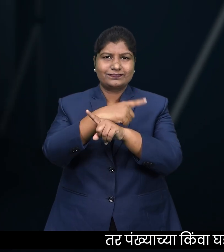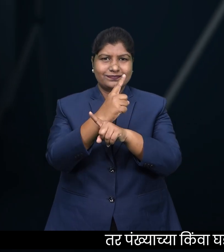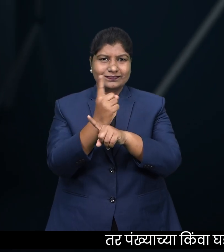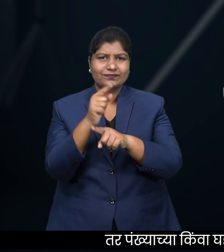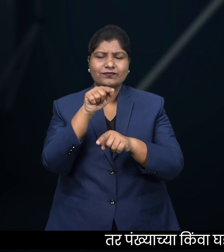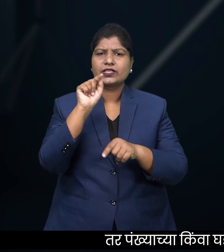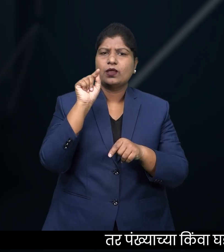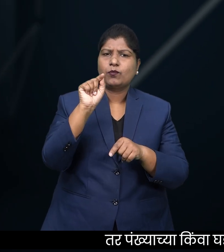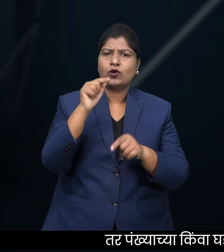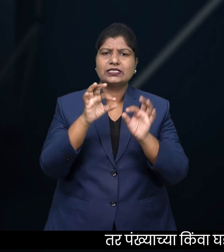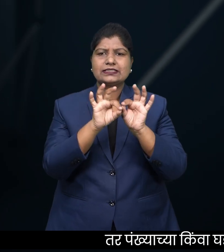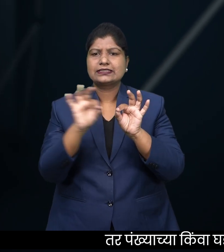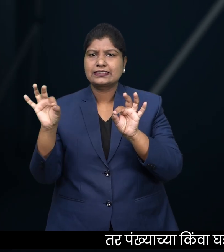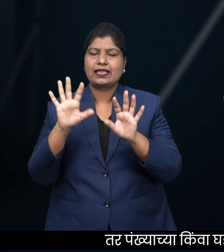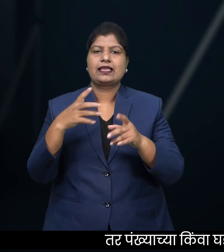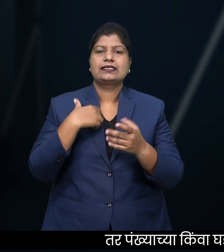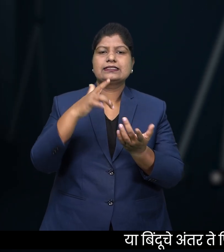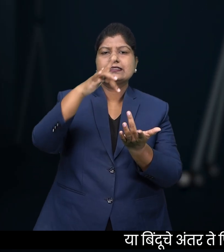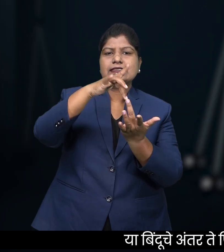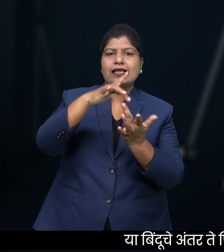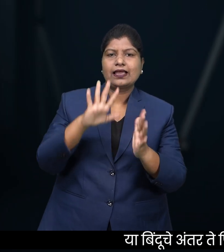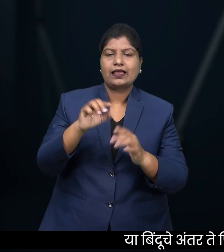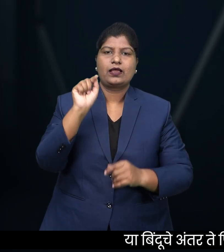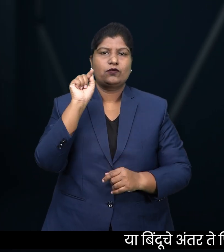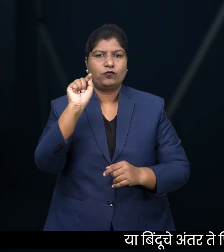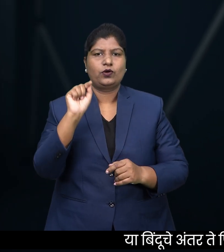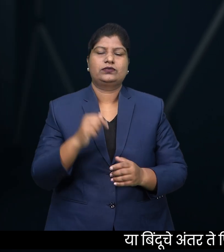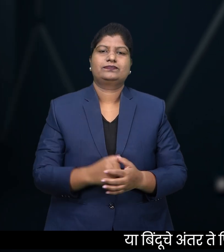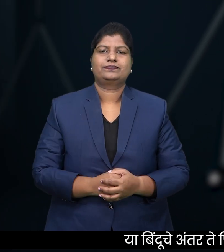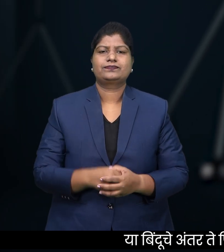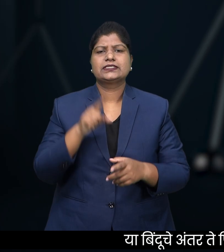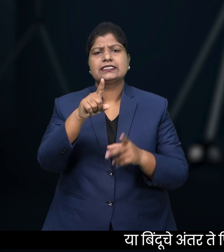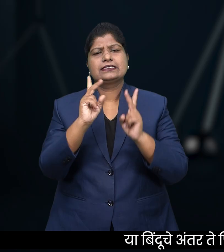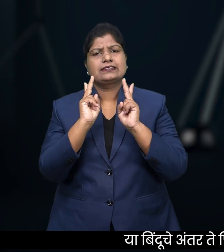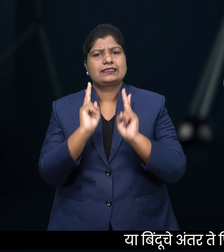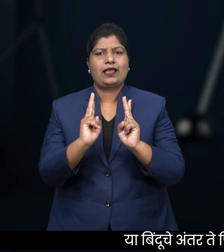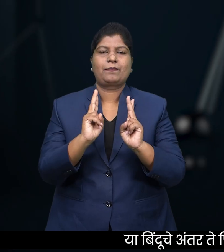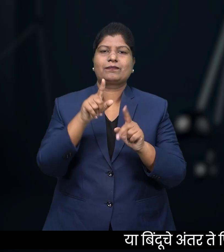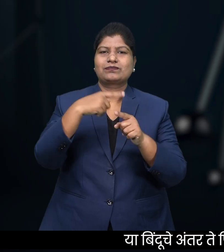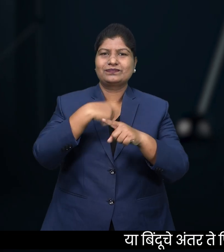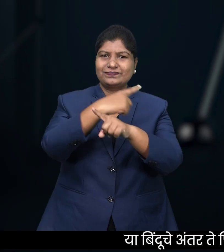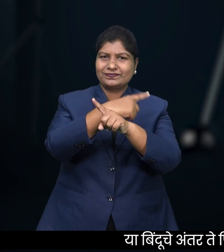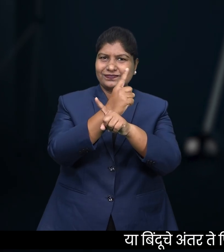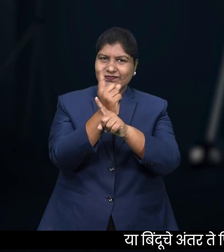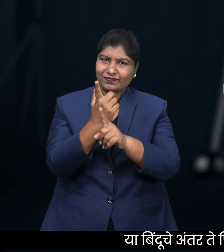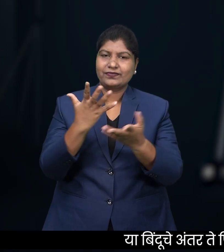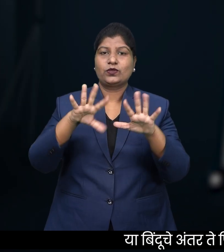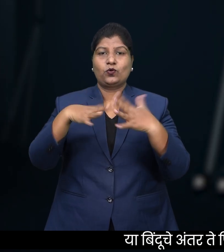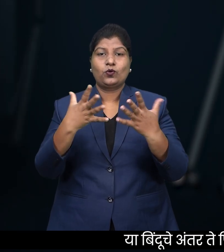पंख्याच्या आणि घड्याळाच्या काट्याच्या मध्यभागी या बिंदूंचे अंतर ते फिरत असतानाही तेच राहील.